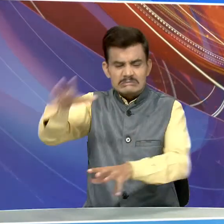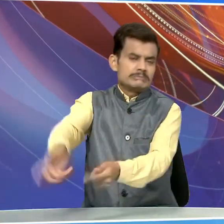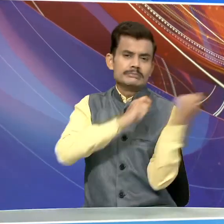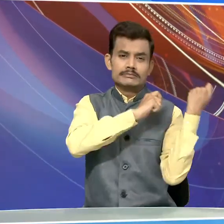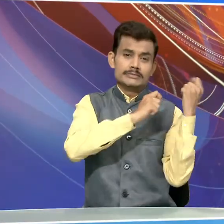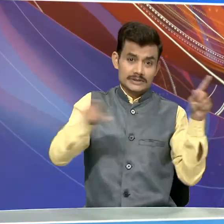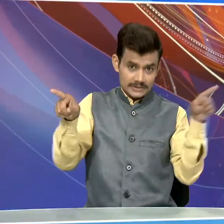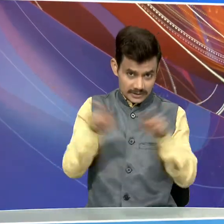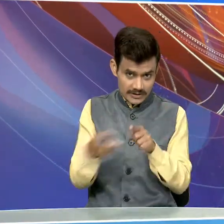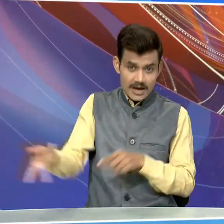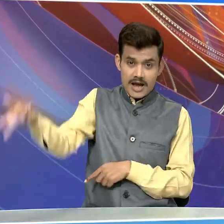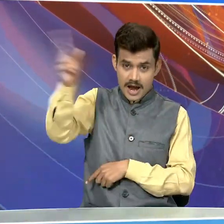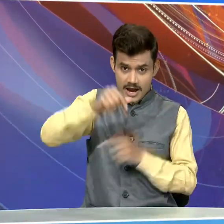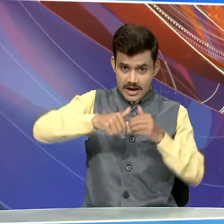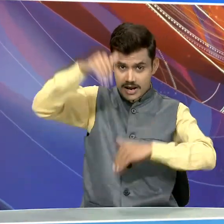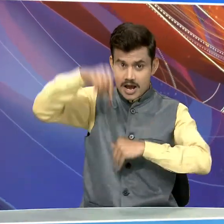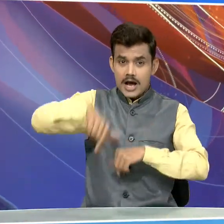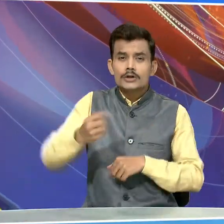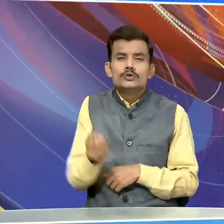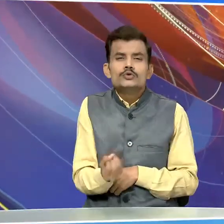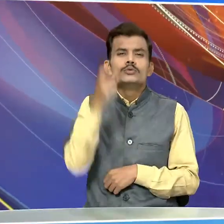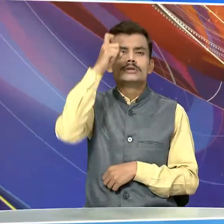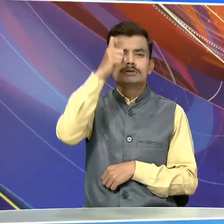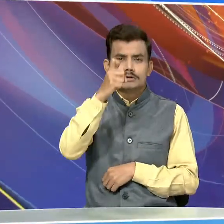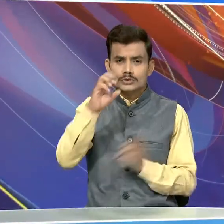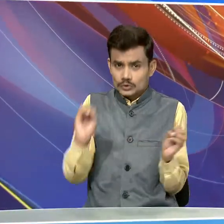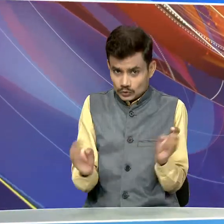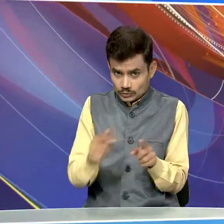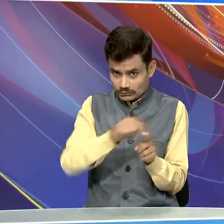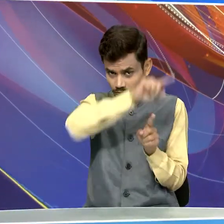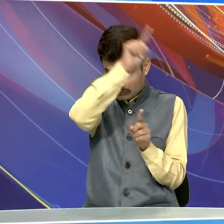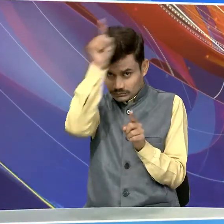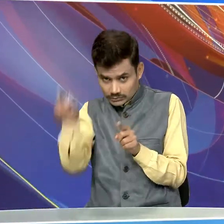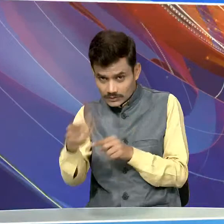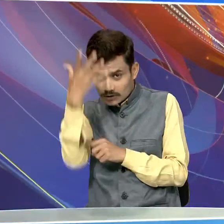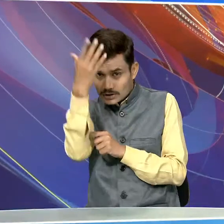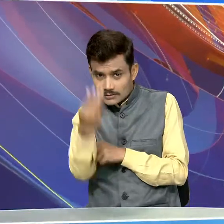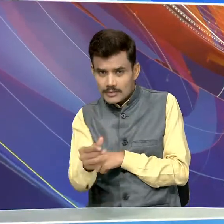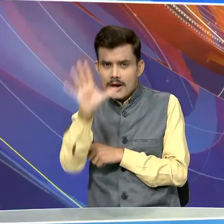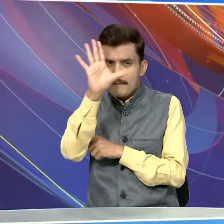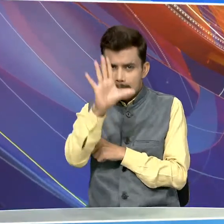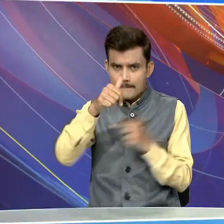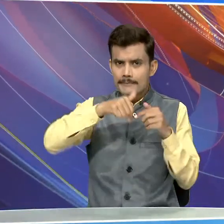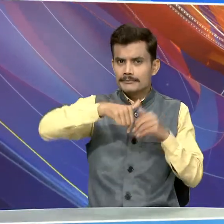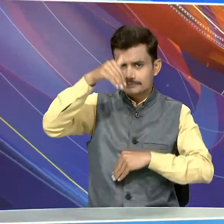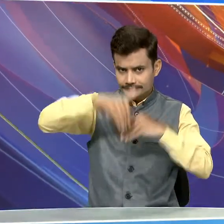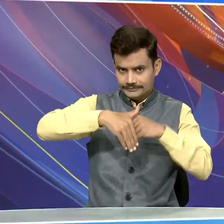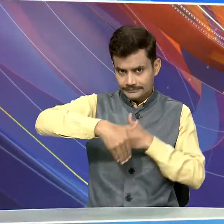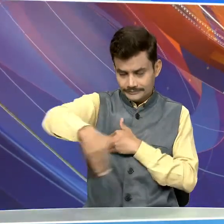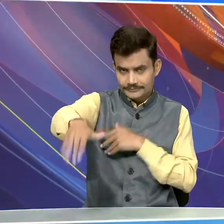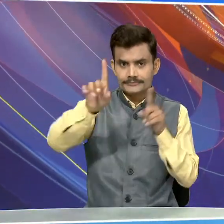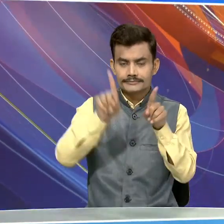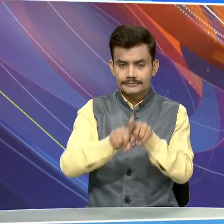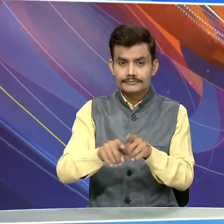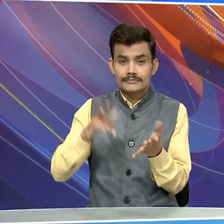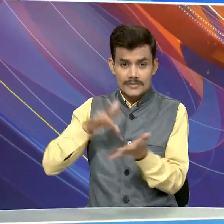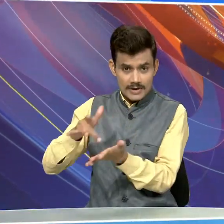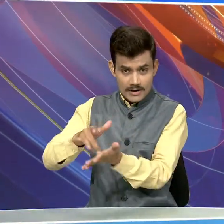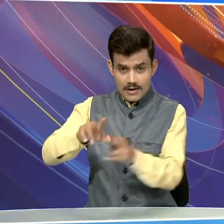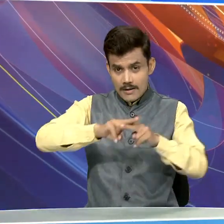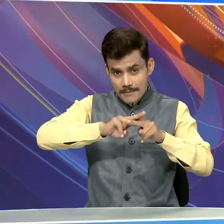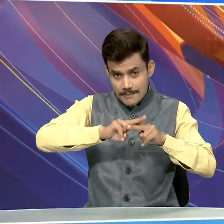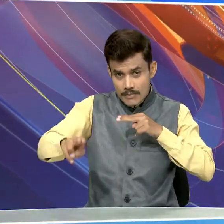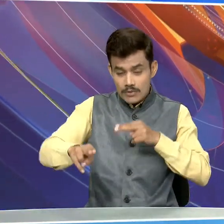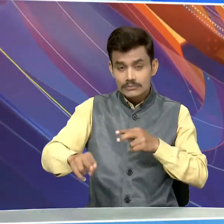हुई। पुनर्मतदान आज सुबह 7 बजे से शुरू हुआ और शाम 5 बजे तक ये मतदान चलेगा।